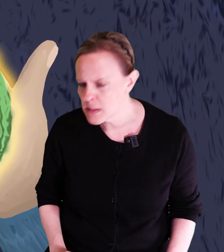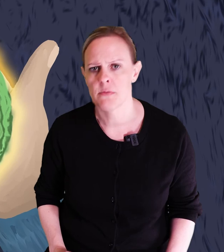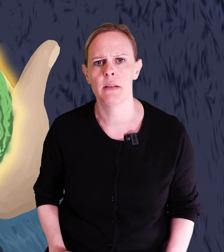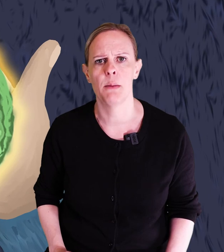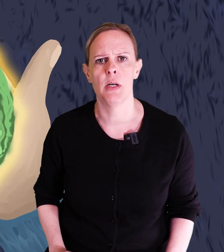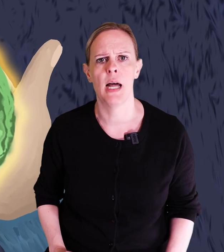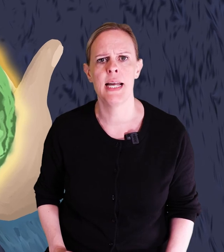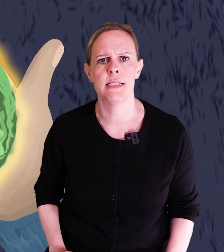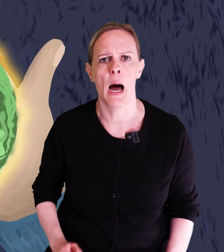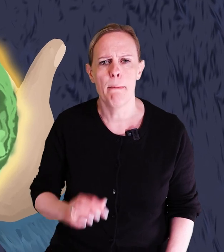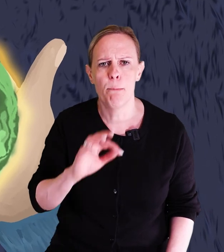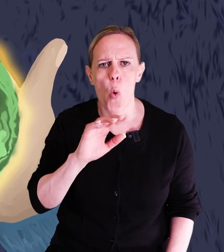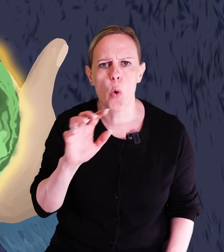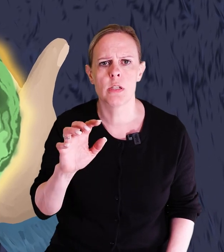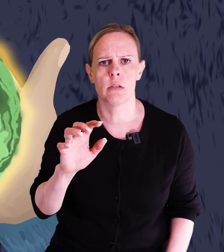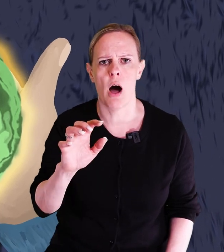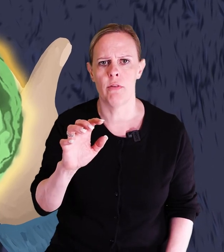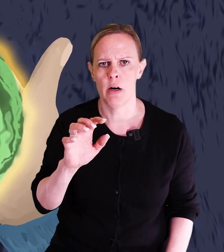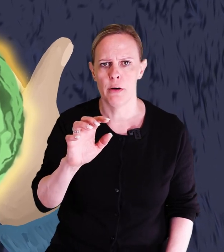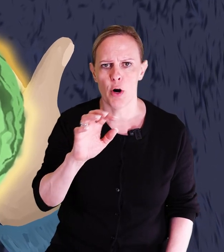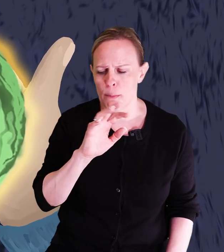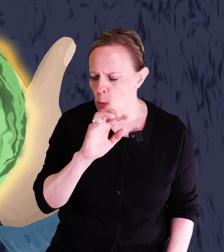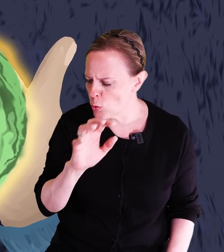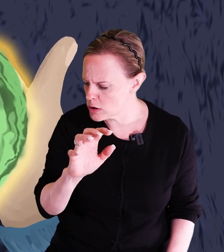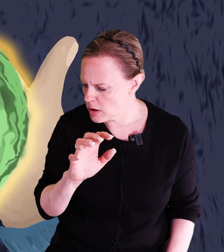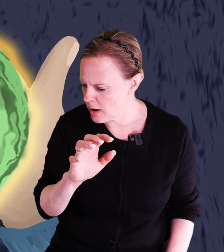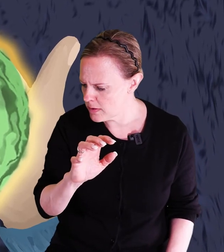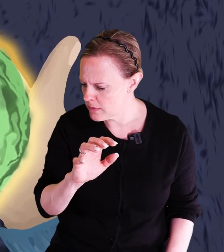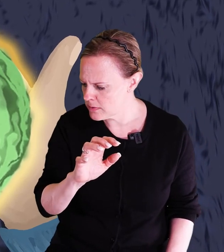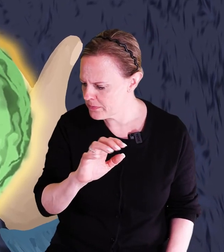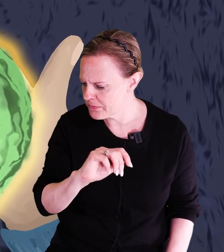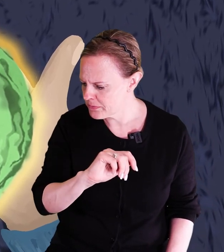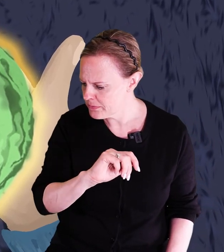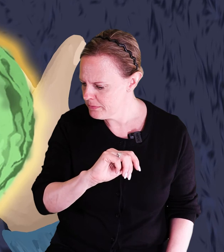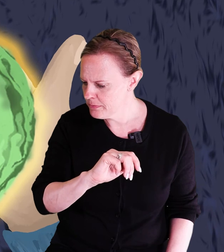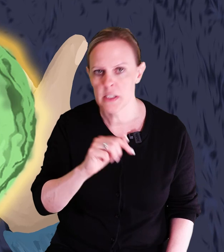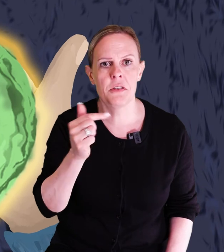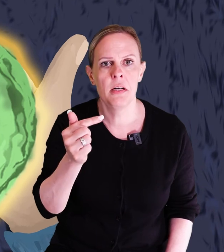Svante börjar läsa bokstav för bokstav. T